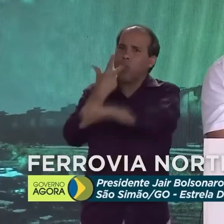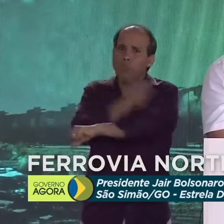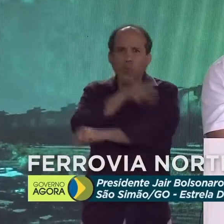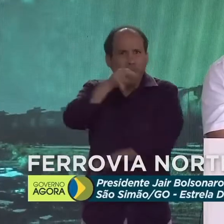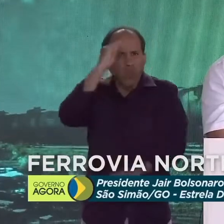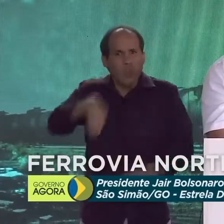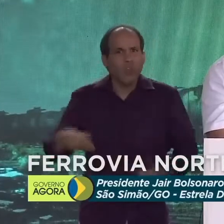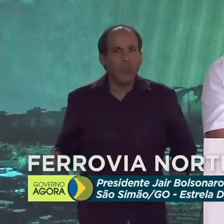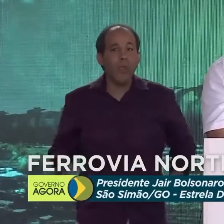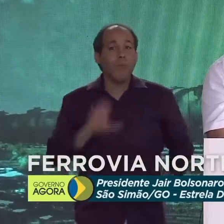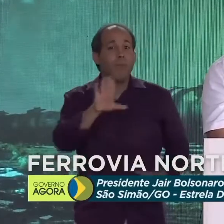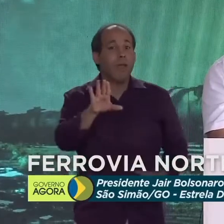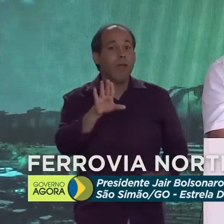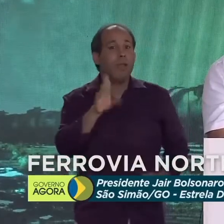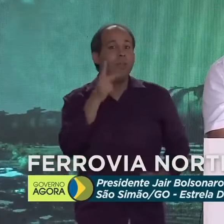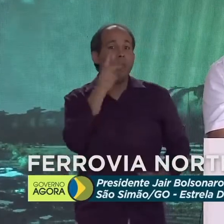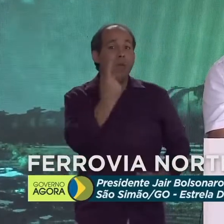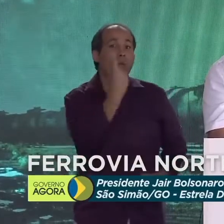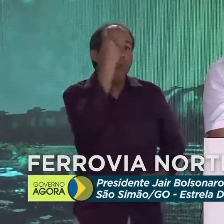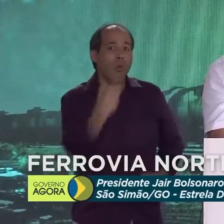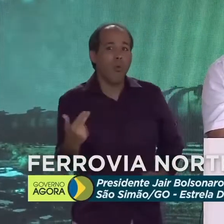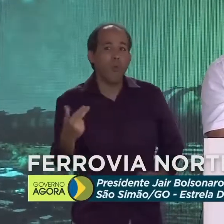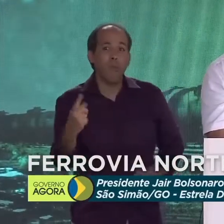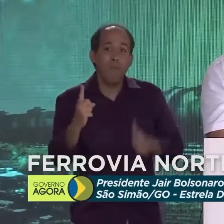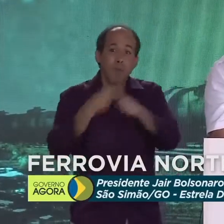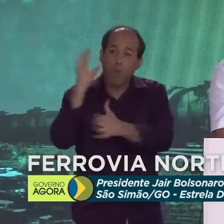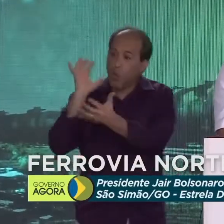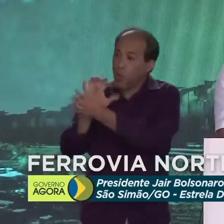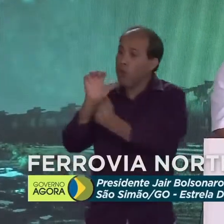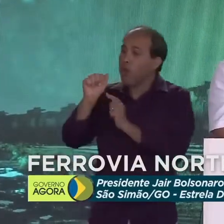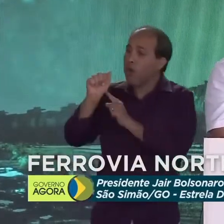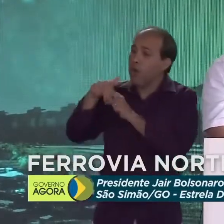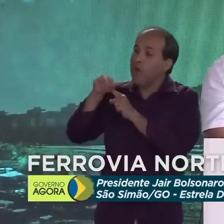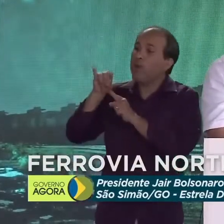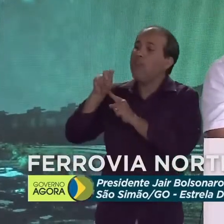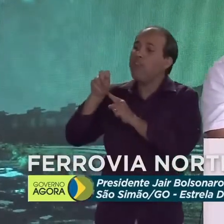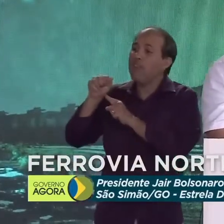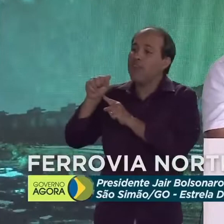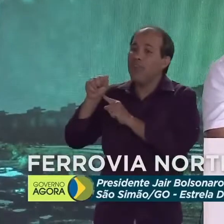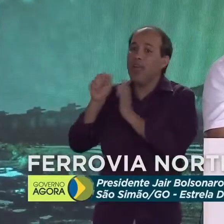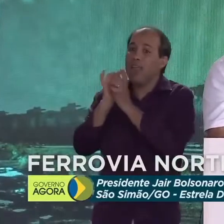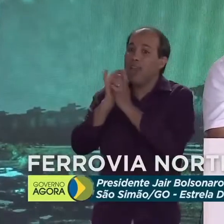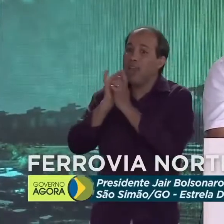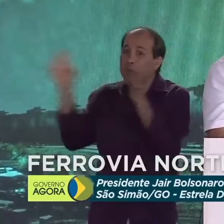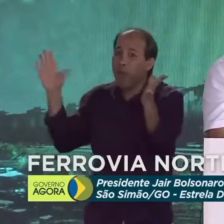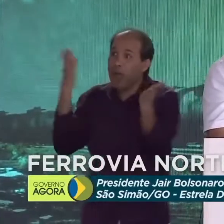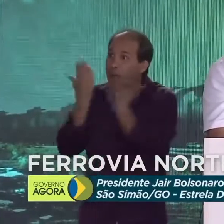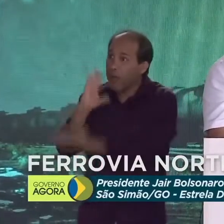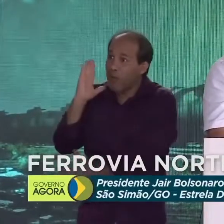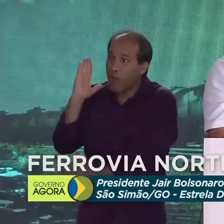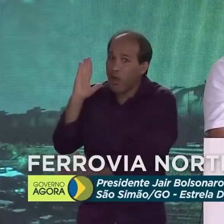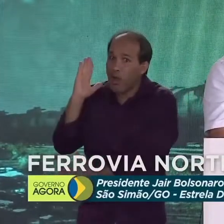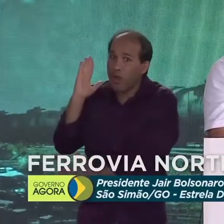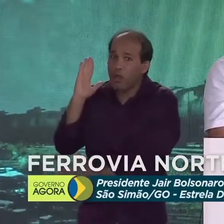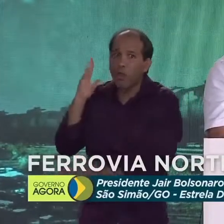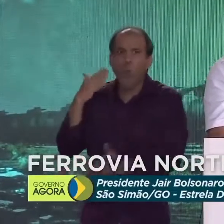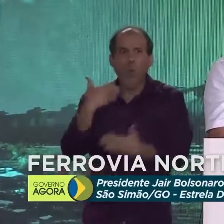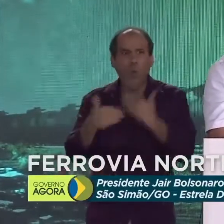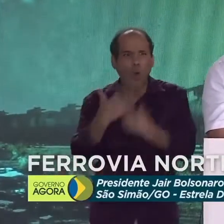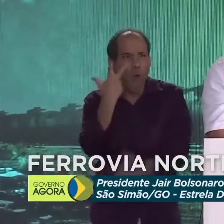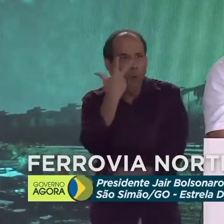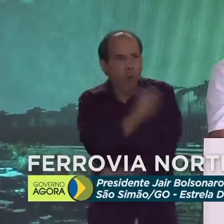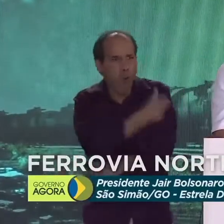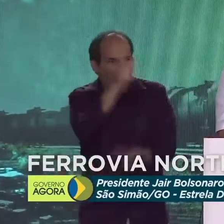disse uma coisa: elas têm que passar pela Anvisa. A gente não está vacinando